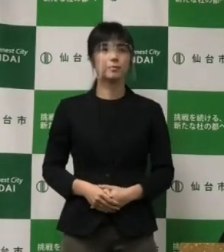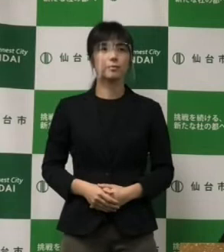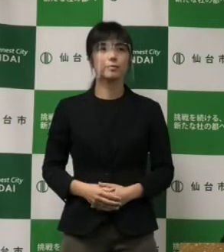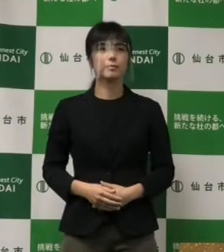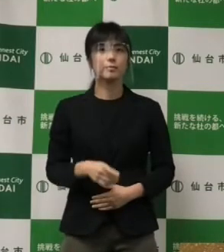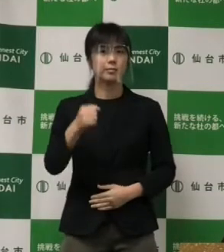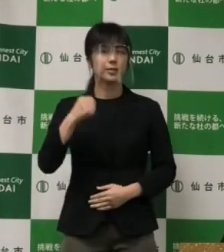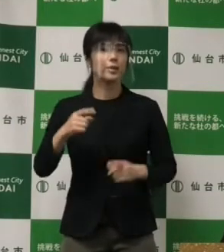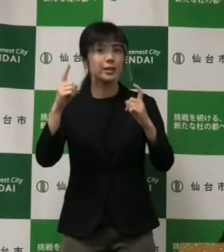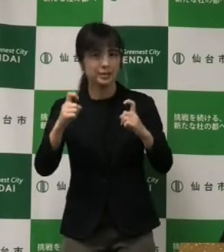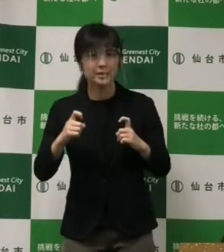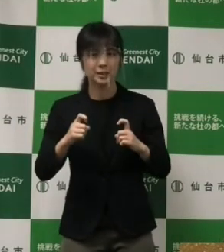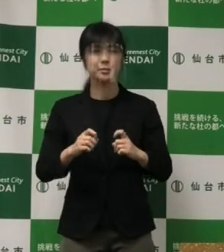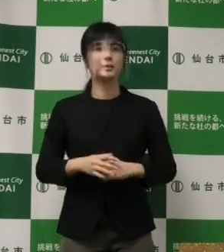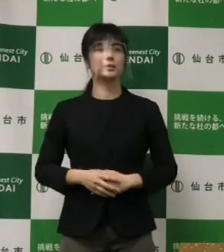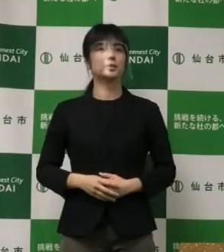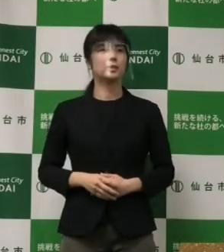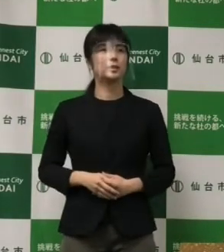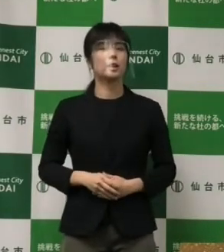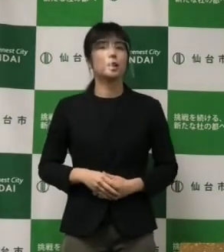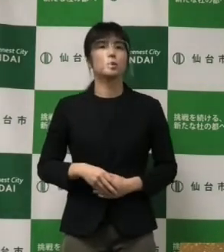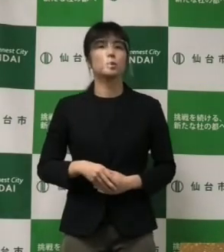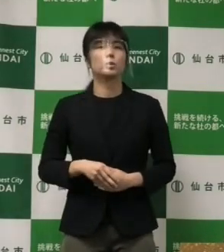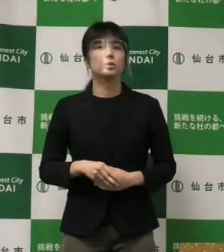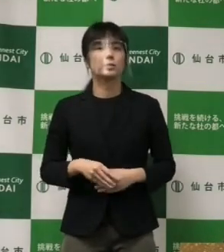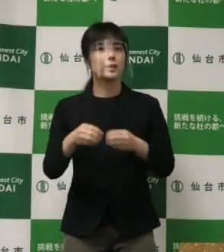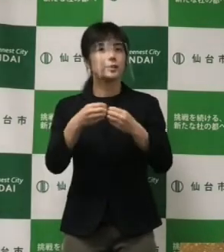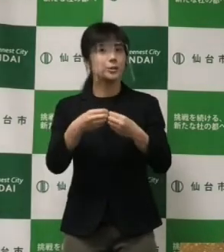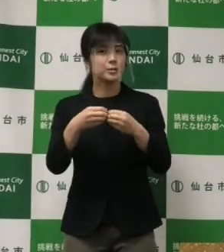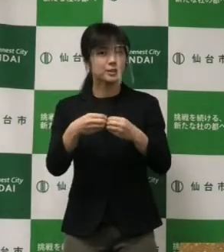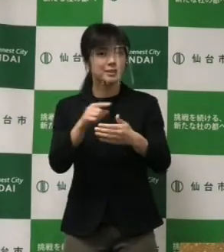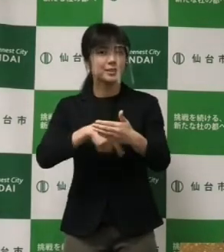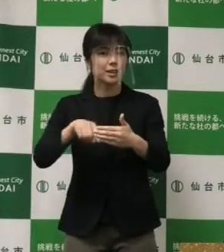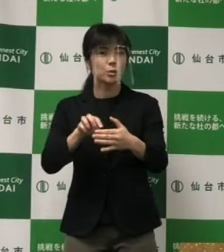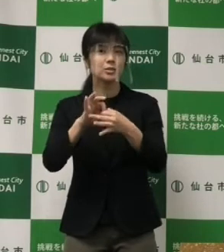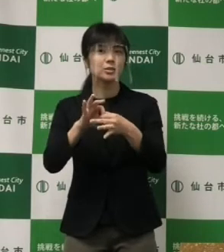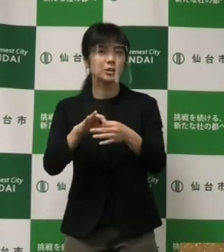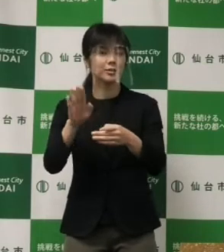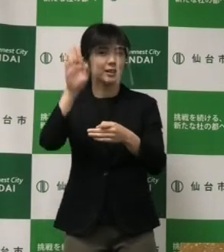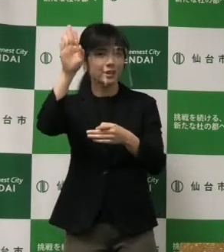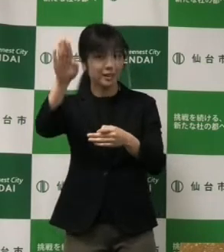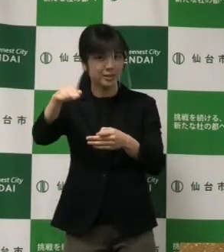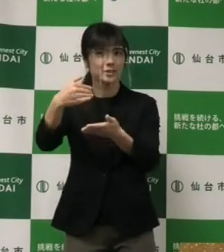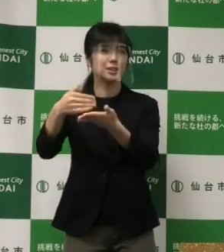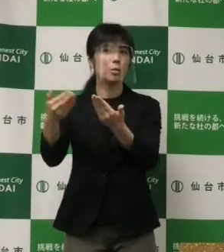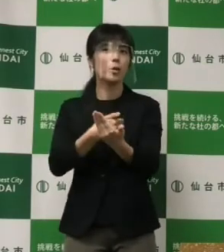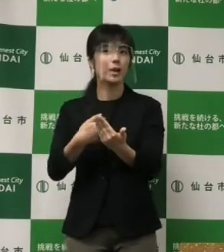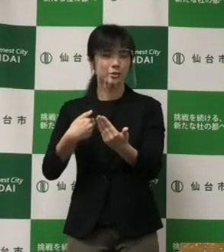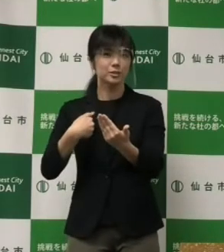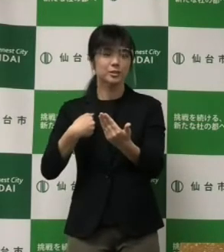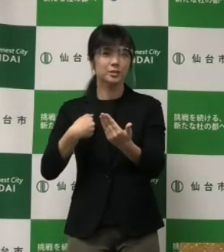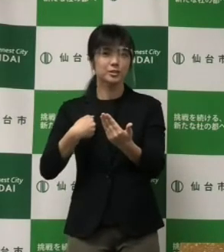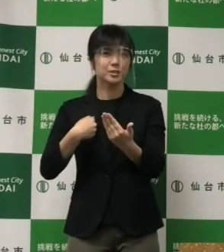あ、おはようございます。川越新報の亀山です。よろしくお願いします。すみません、詳しくは課長が、この持っているようなことだったので1点だけちょっと教えてください。